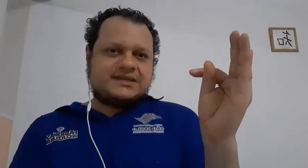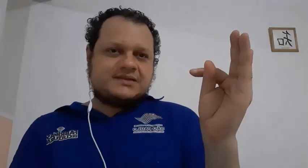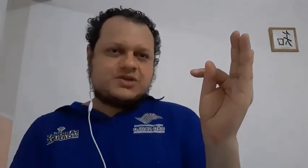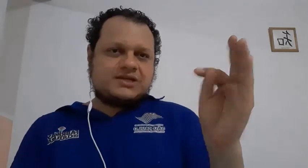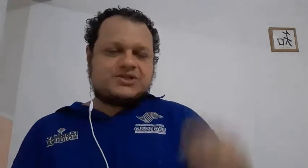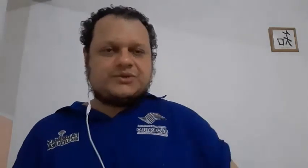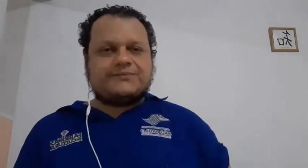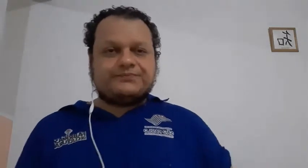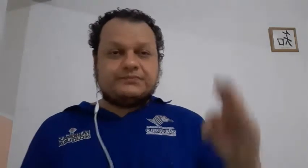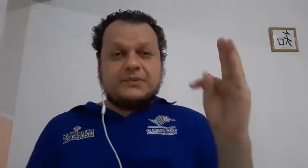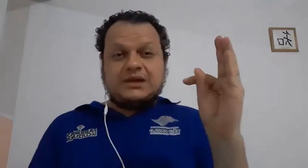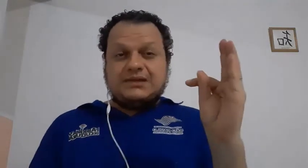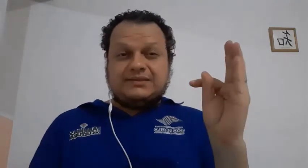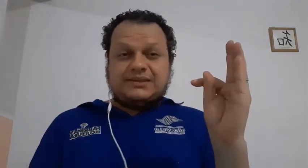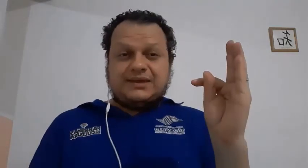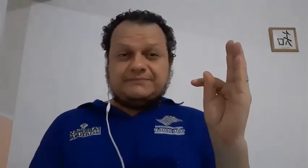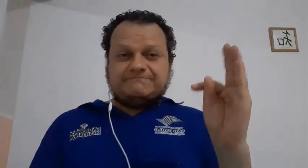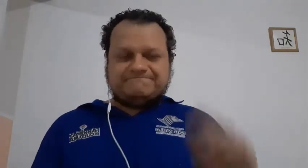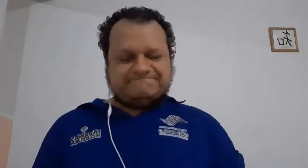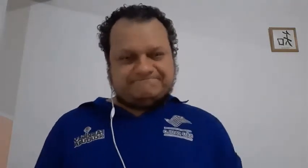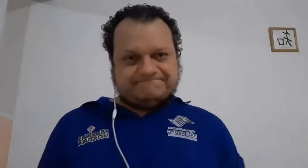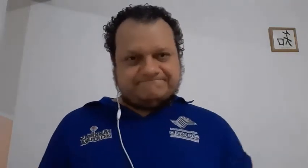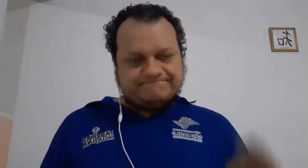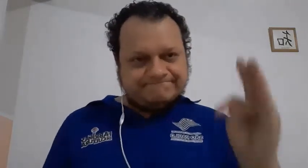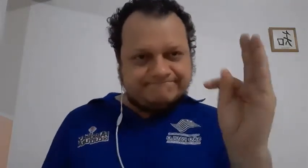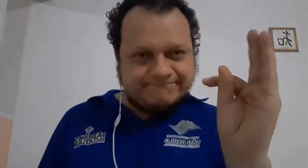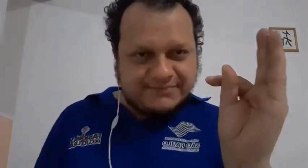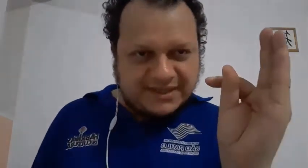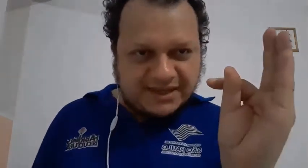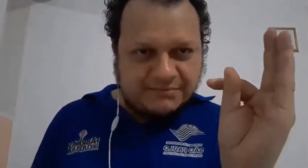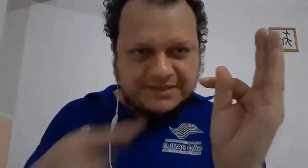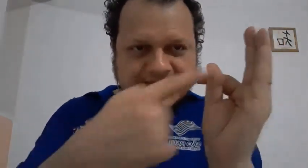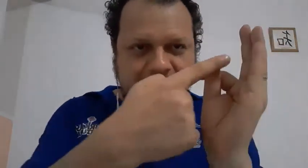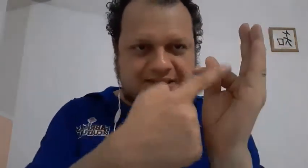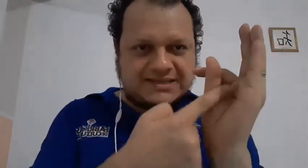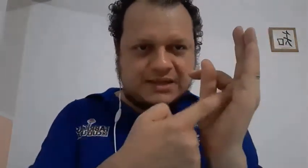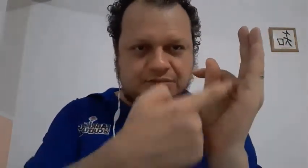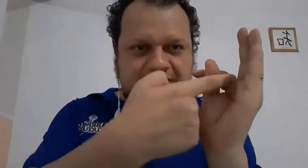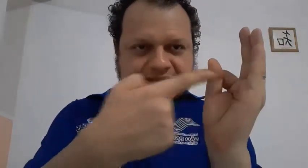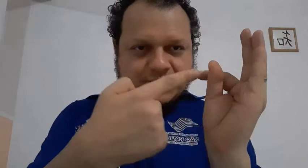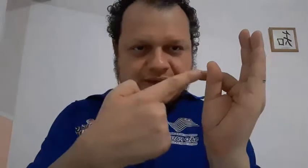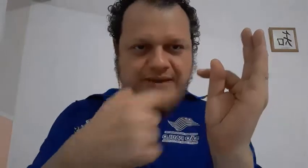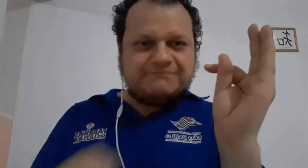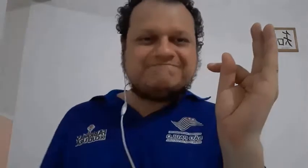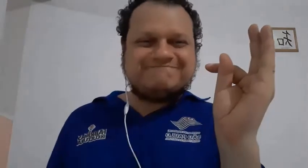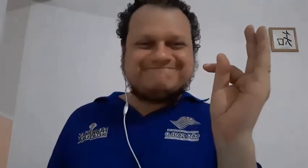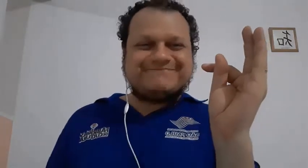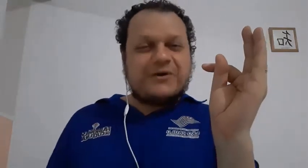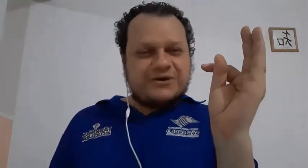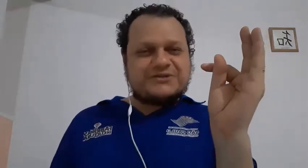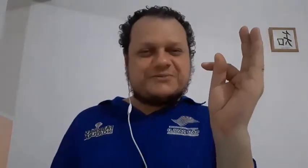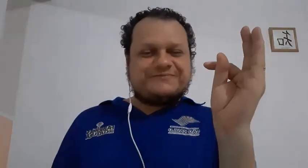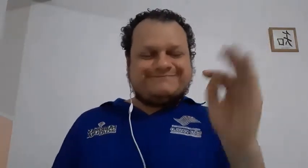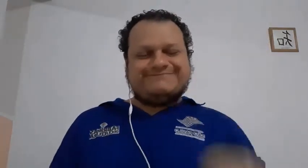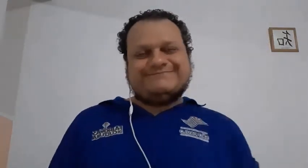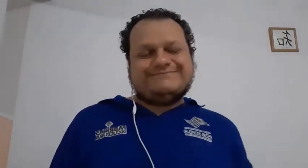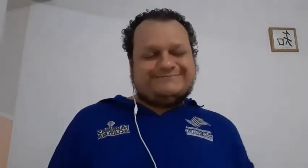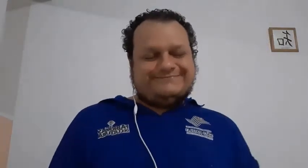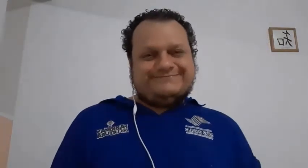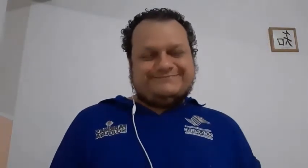assim de ladinho. T. T. Percebe que desenha um Tzinho aqui? Ótimo.